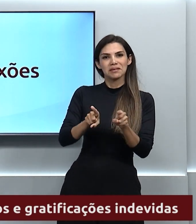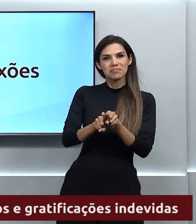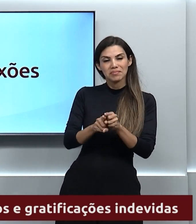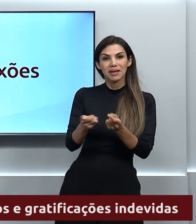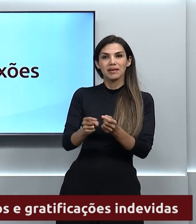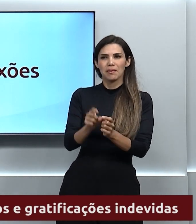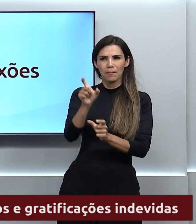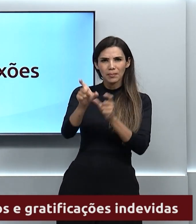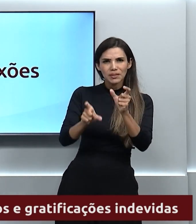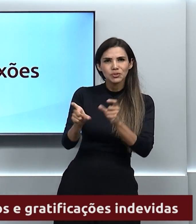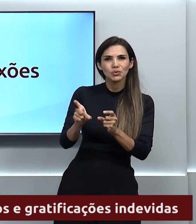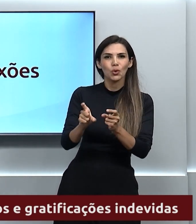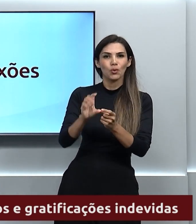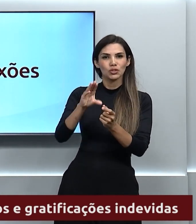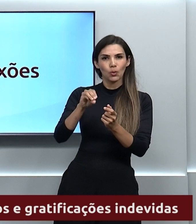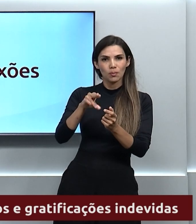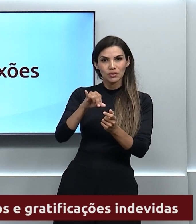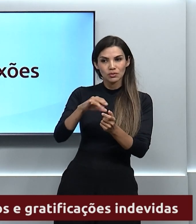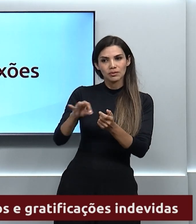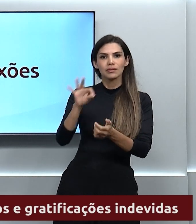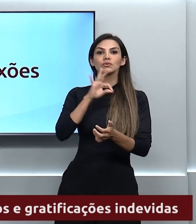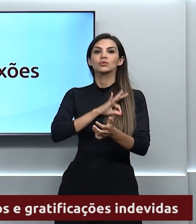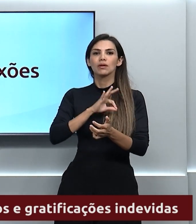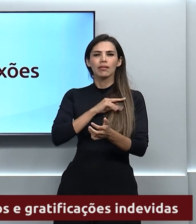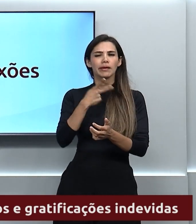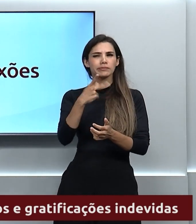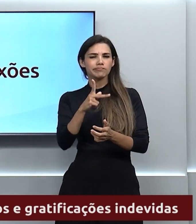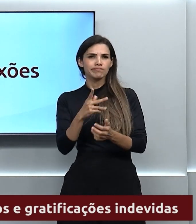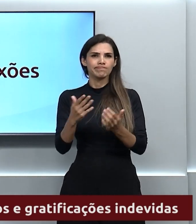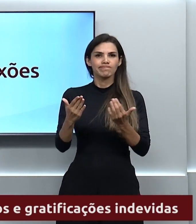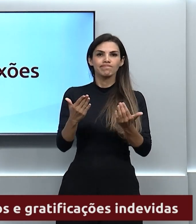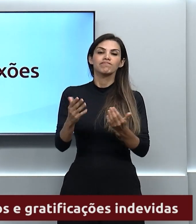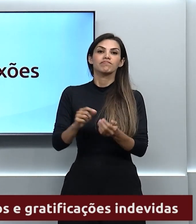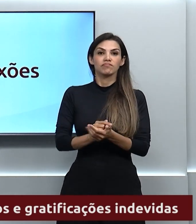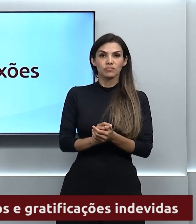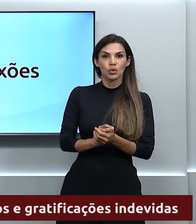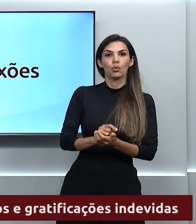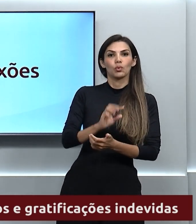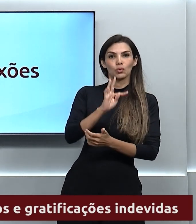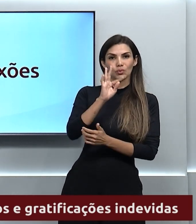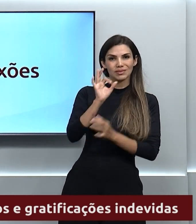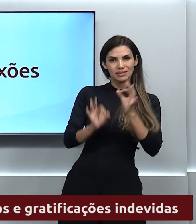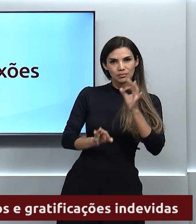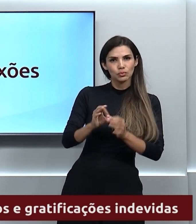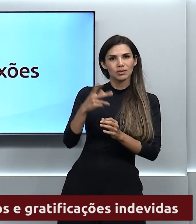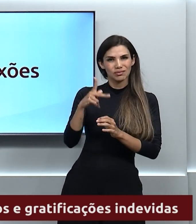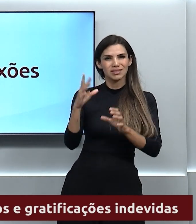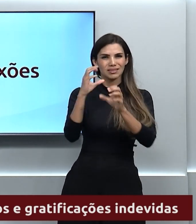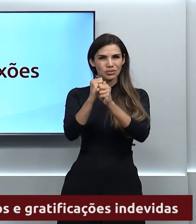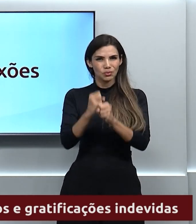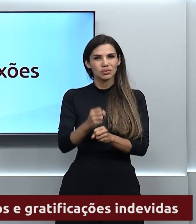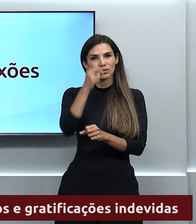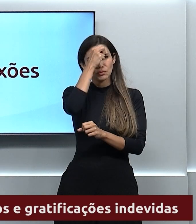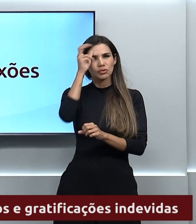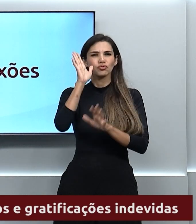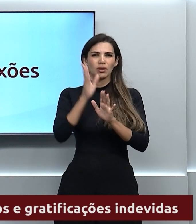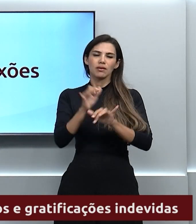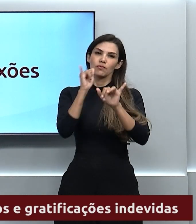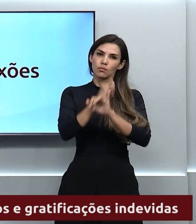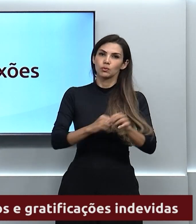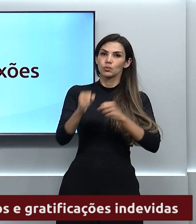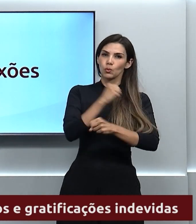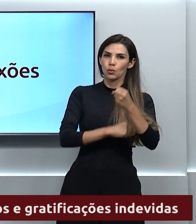recebidos pelos comissionados. E o Tribunal de Contas dos Municípios informou que desde 2019 a Comurg não